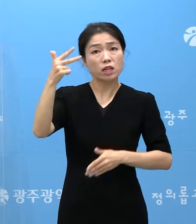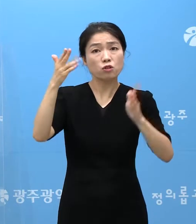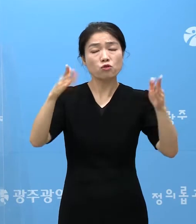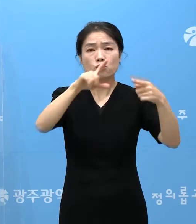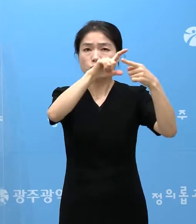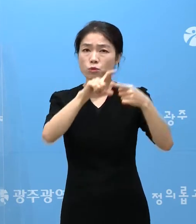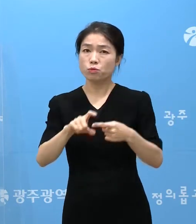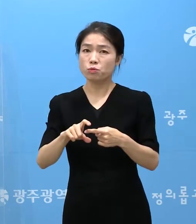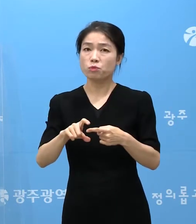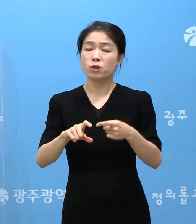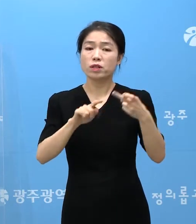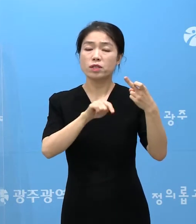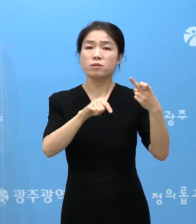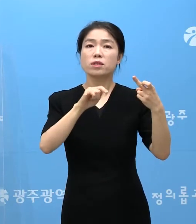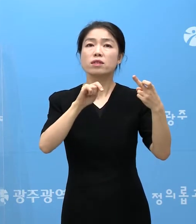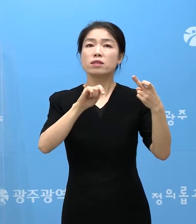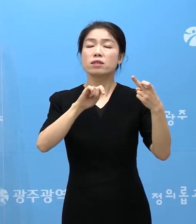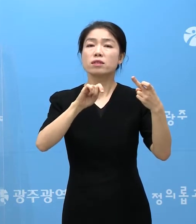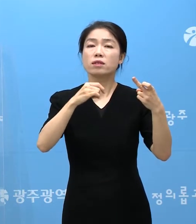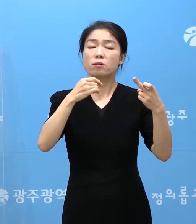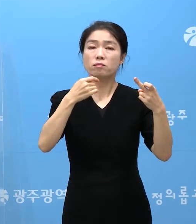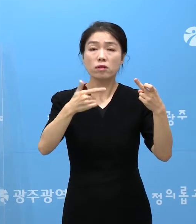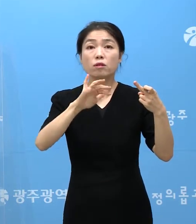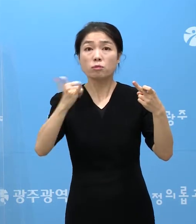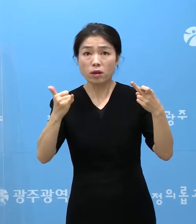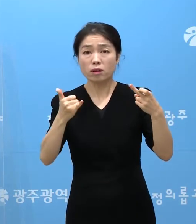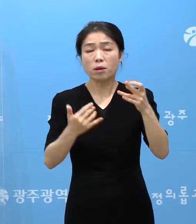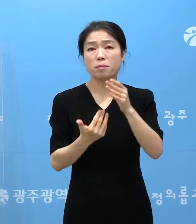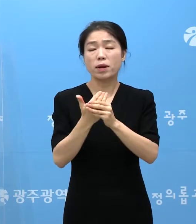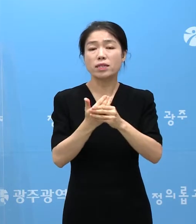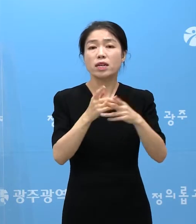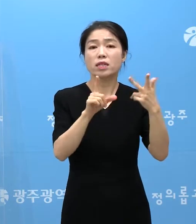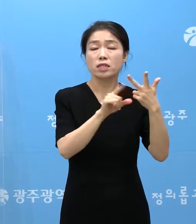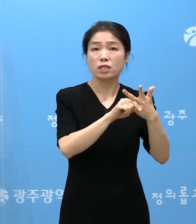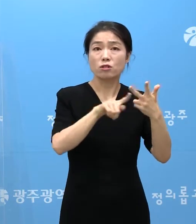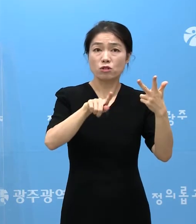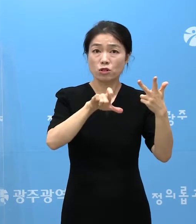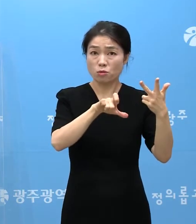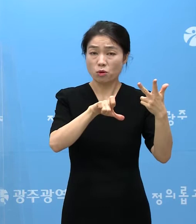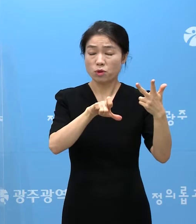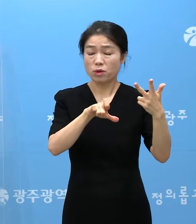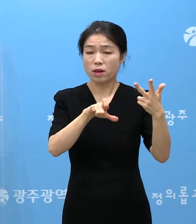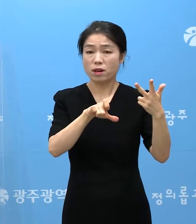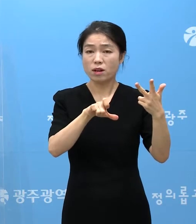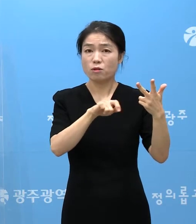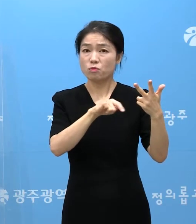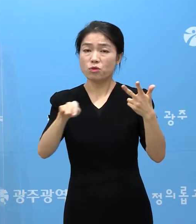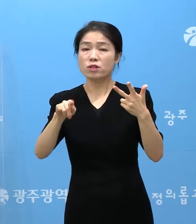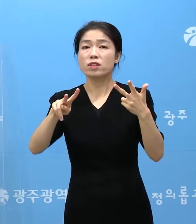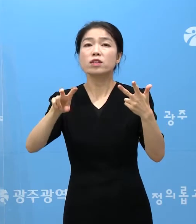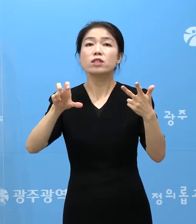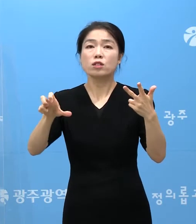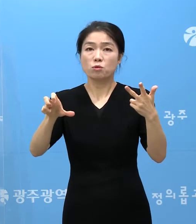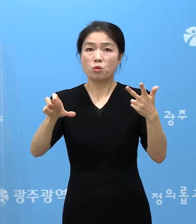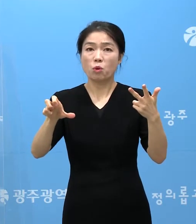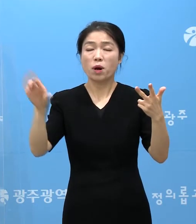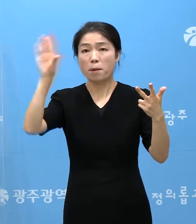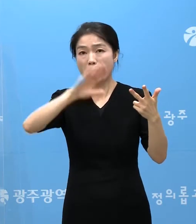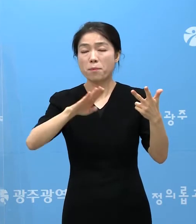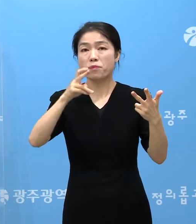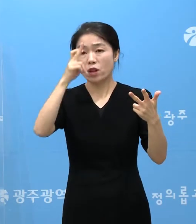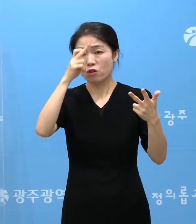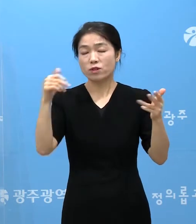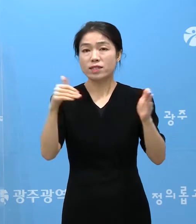일주일 평균 12.6명이 발생하여 7월 15일 0시부터 25일